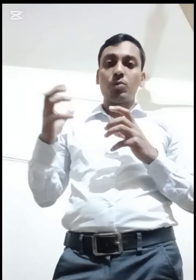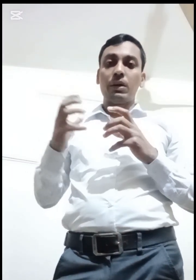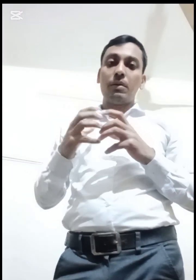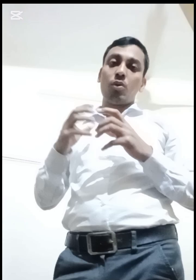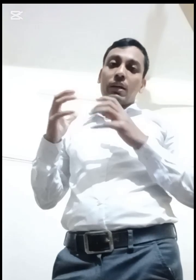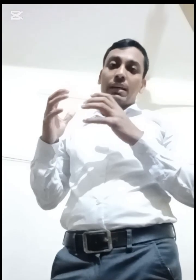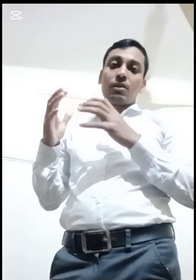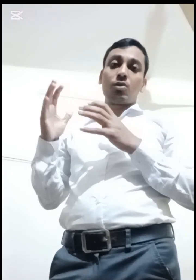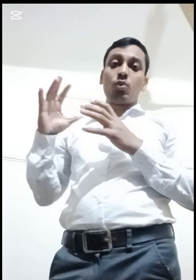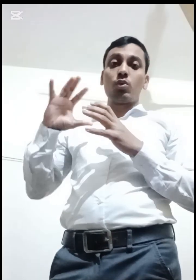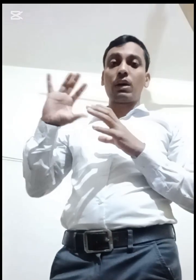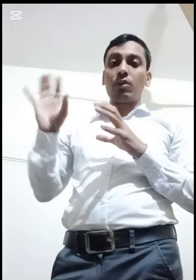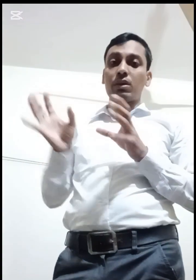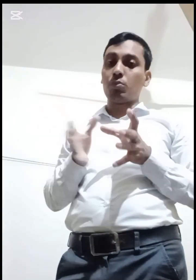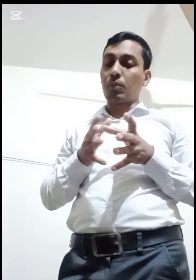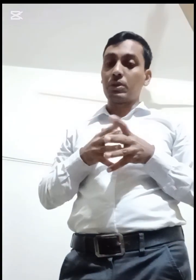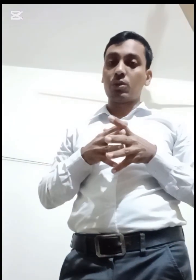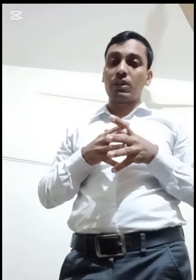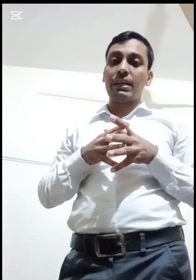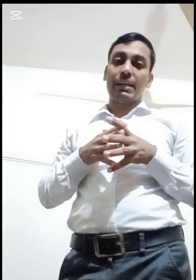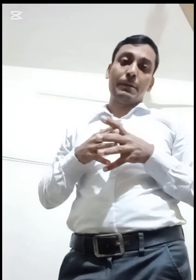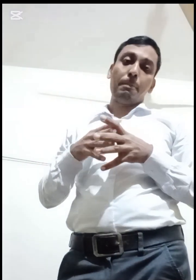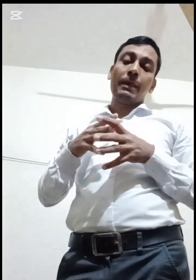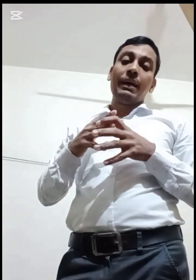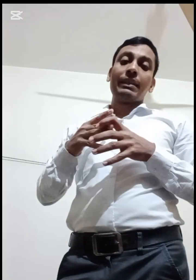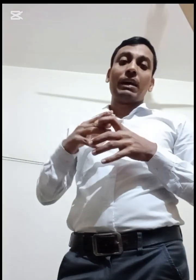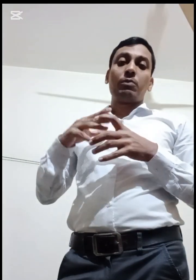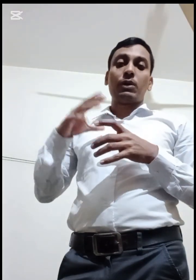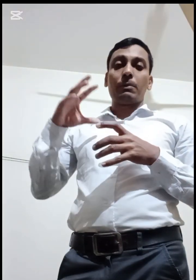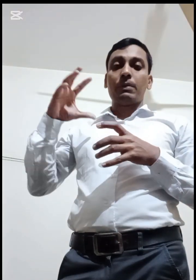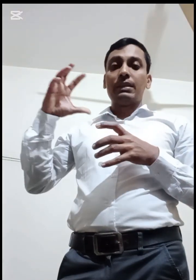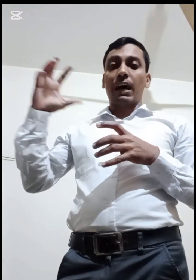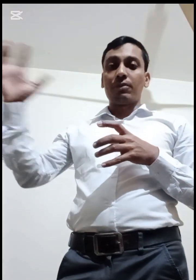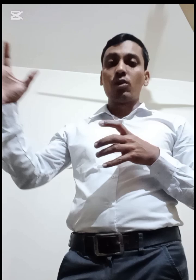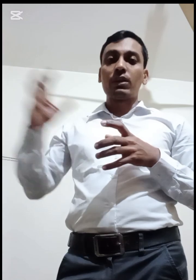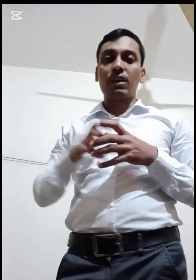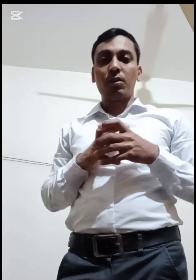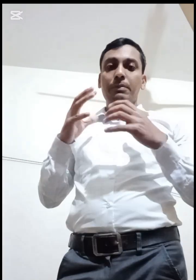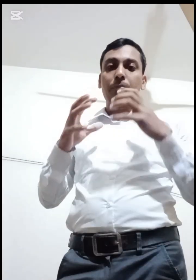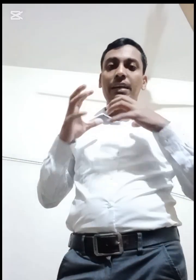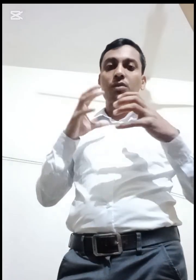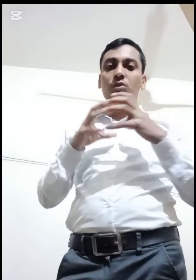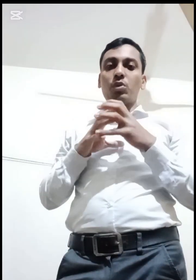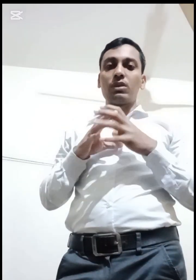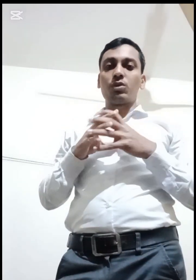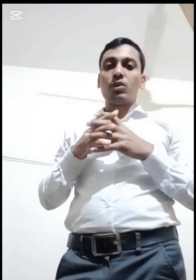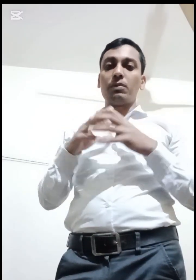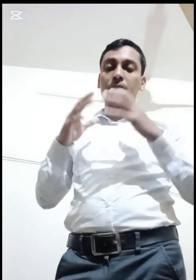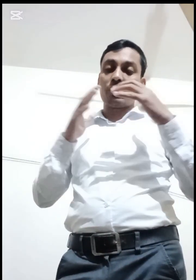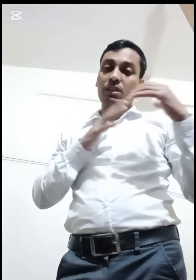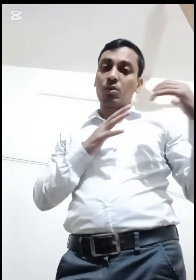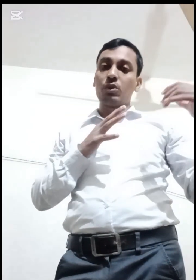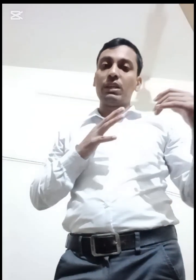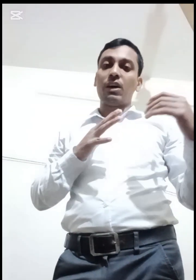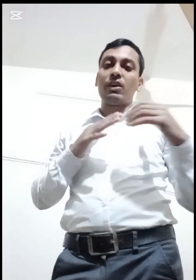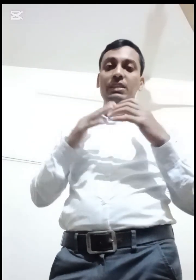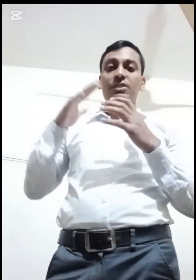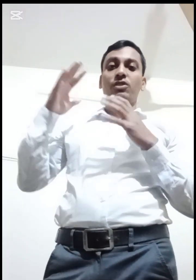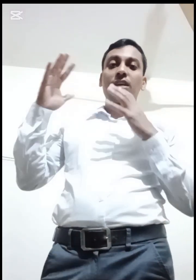সময় অনাকাঙ্ক্ষিত অন্য কাউকে প্রবেশ করতে দেয়নি। তারপরে যে আন্দোলন গেল, যে বাইরে কোনো গোলাযোগ হলে ভিতরে যেন ক্ষতি না হয় সেজন্য তারা